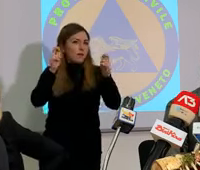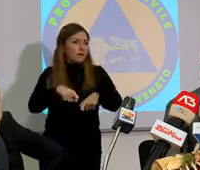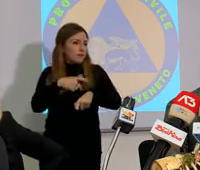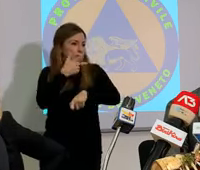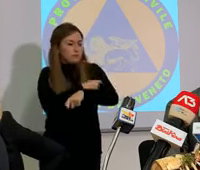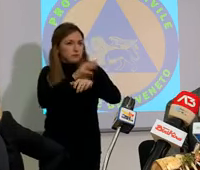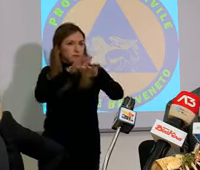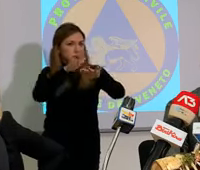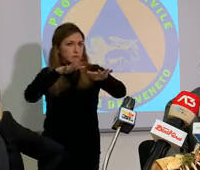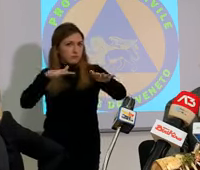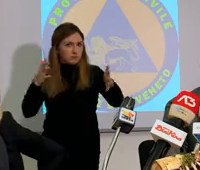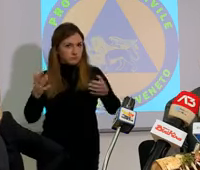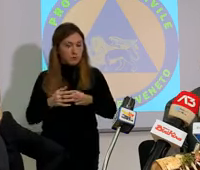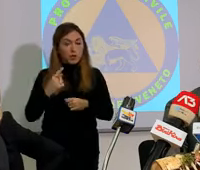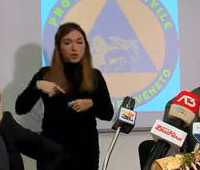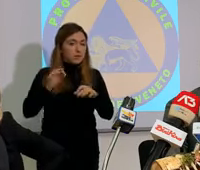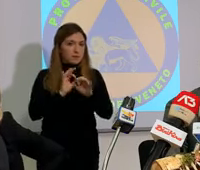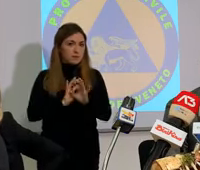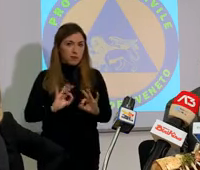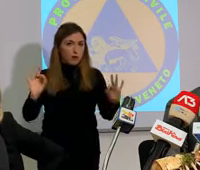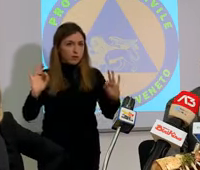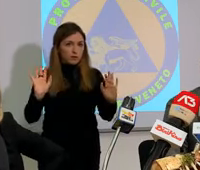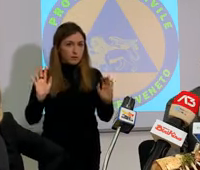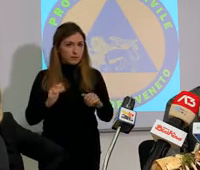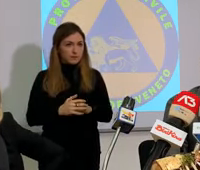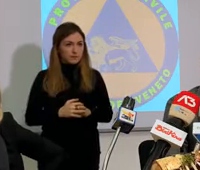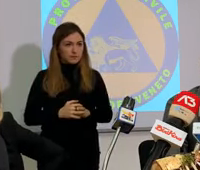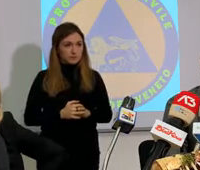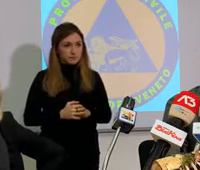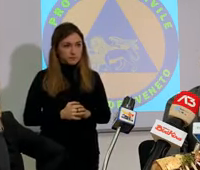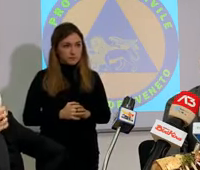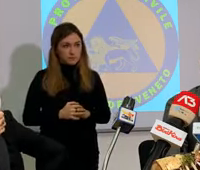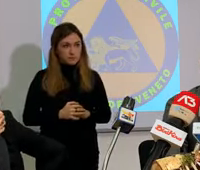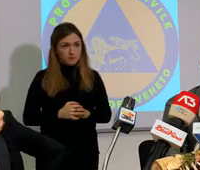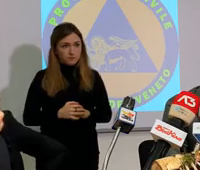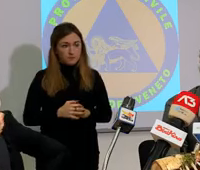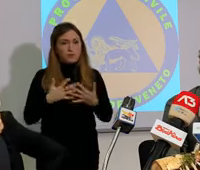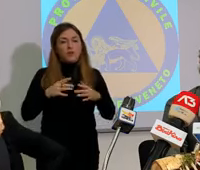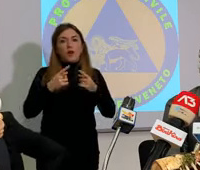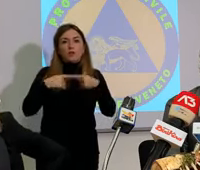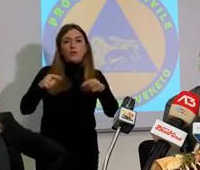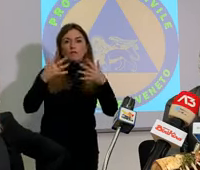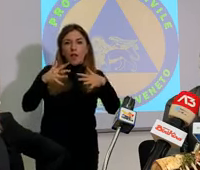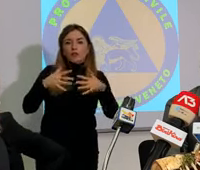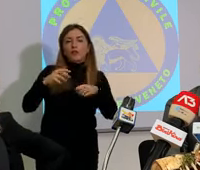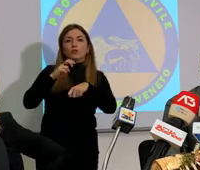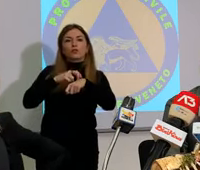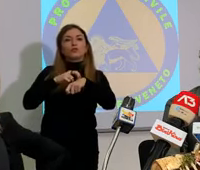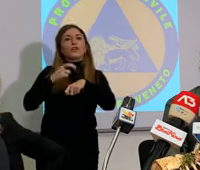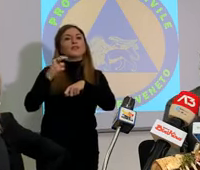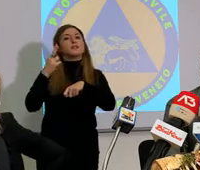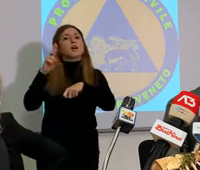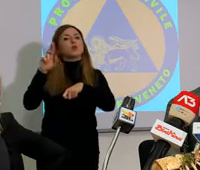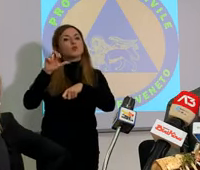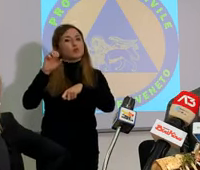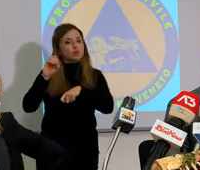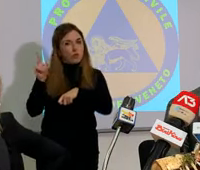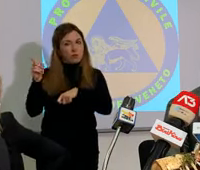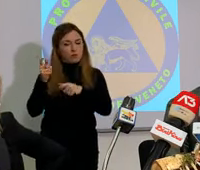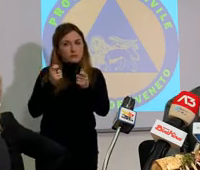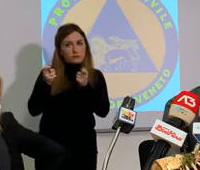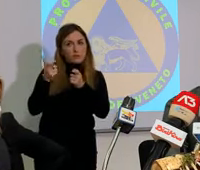assolutamente pronti per farlo abbiamo fatto un sacco di riunioni dottoressa russo ha coordinato e essendo lei